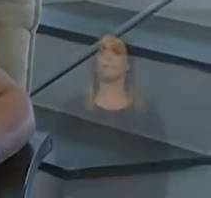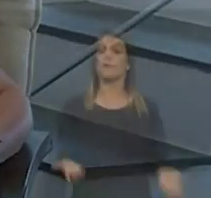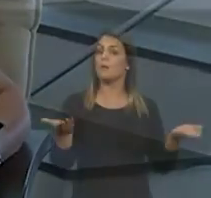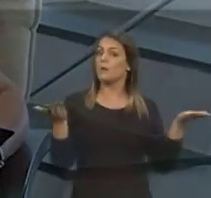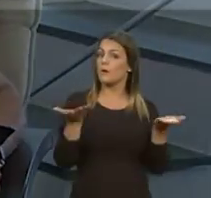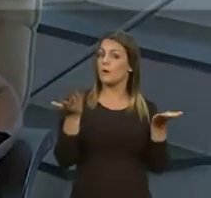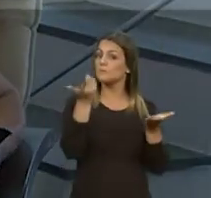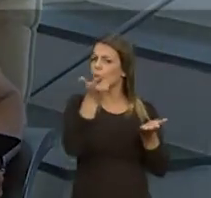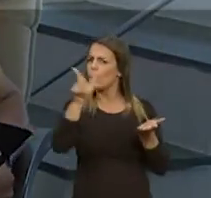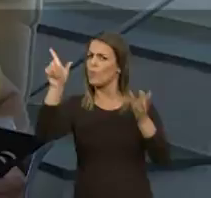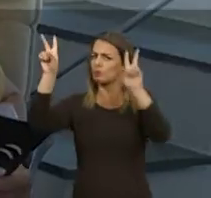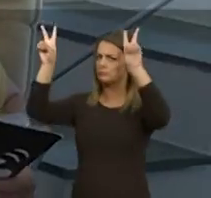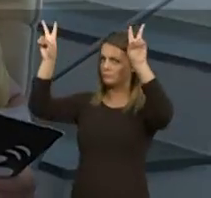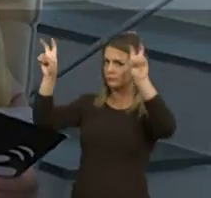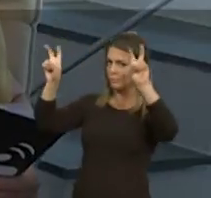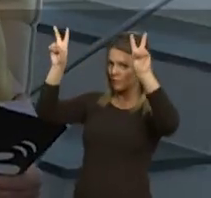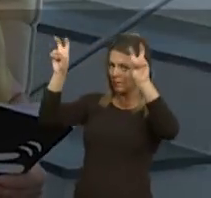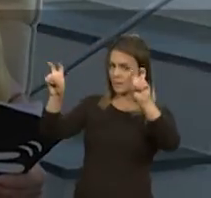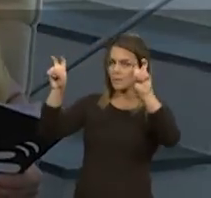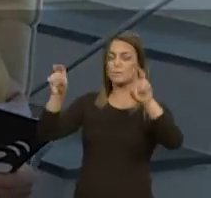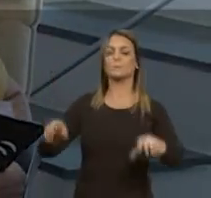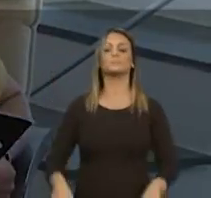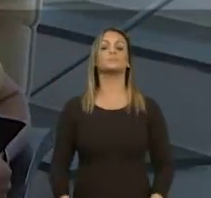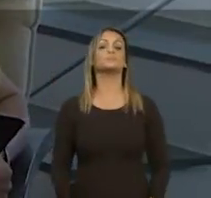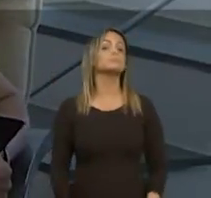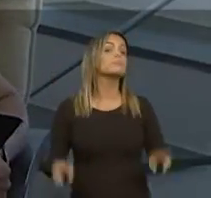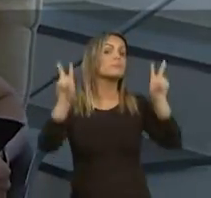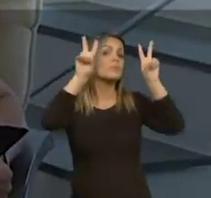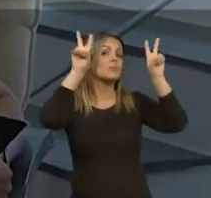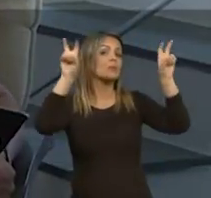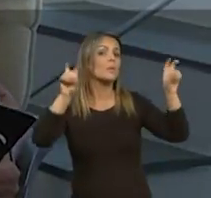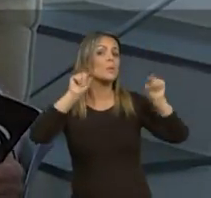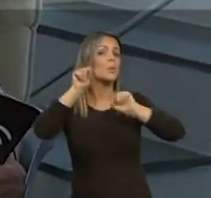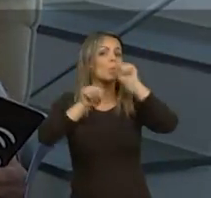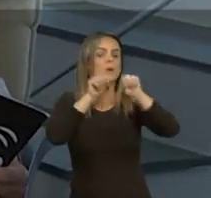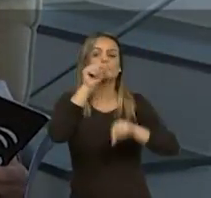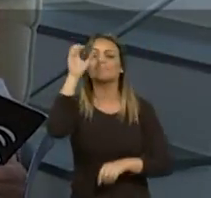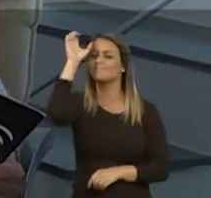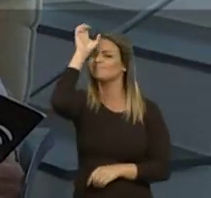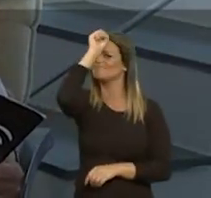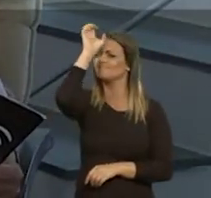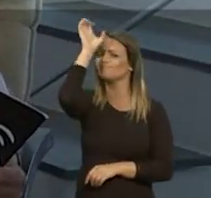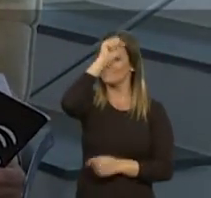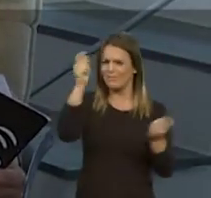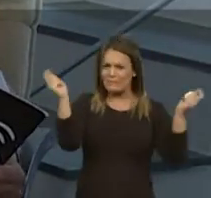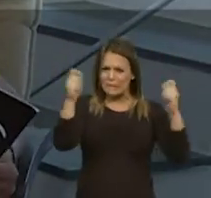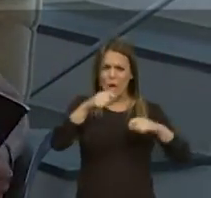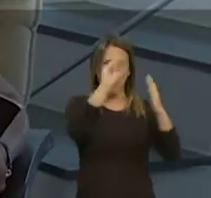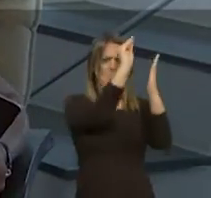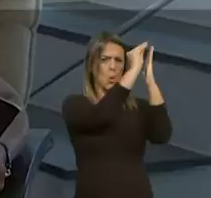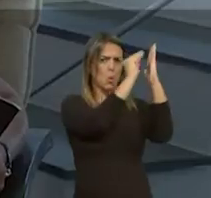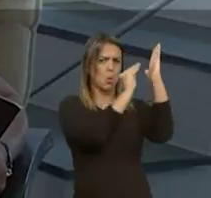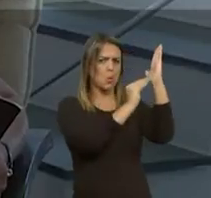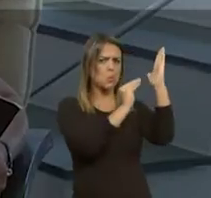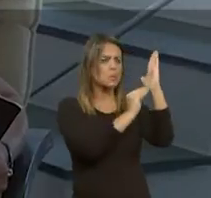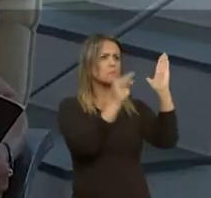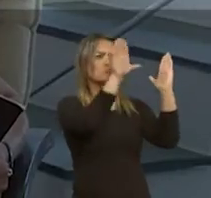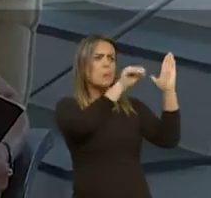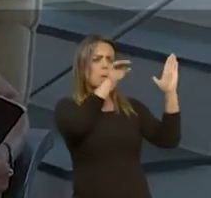Ok. Vamos abordar um outro tema agora, que se refere especificamente sobre a aprendizagem, o domínio dos